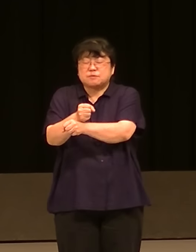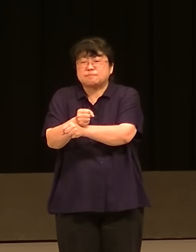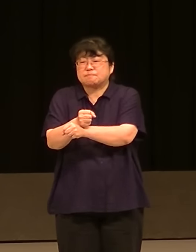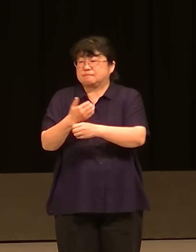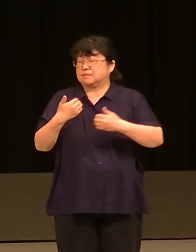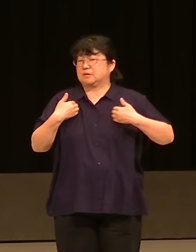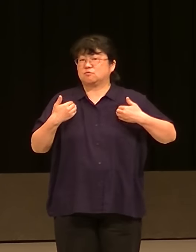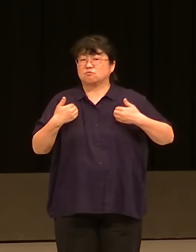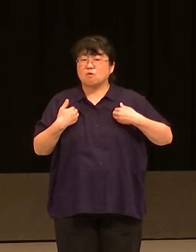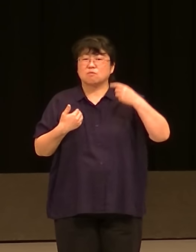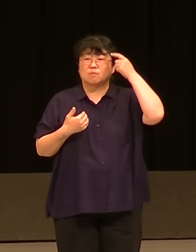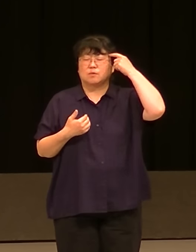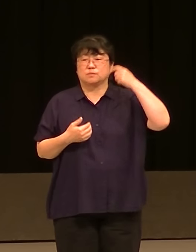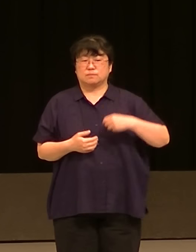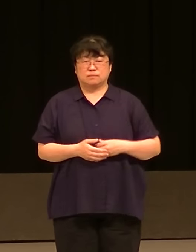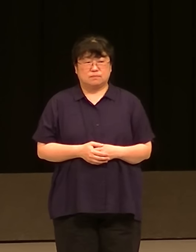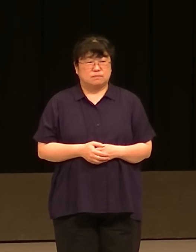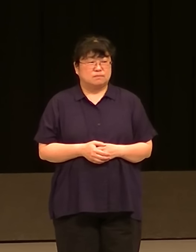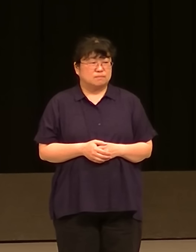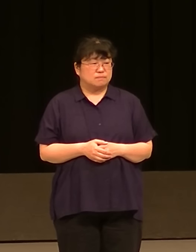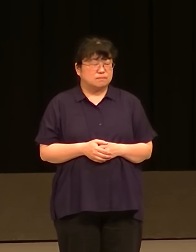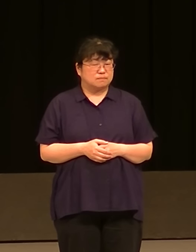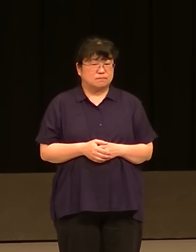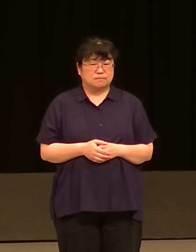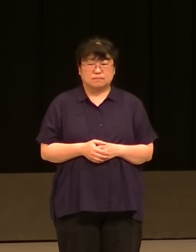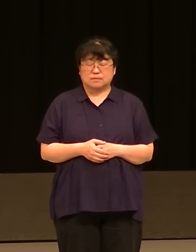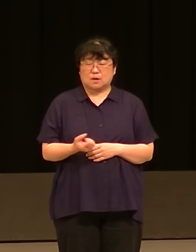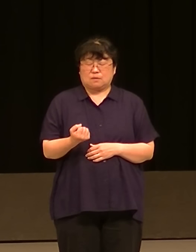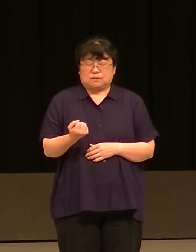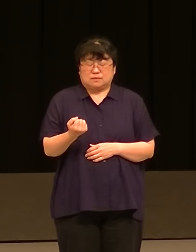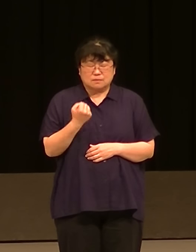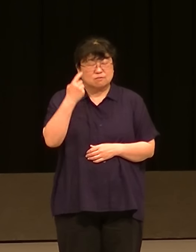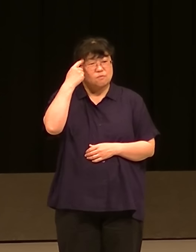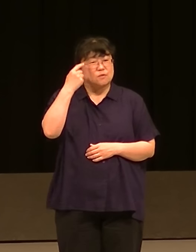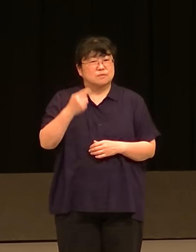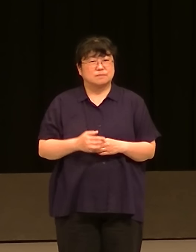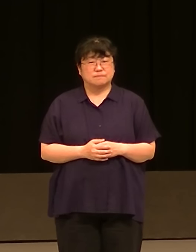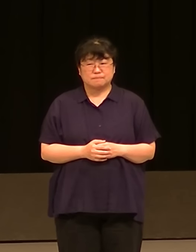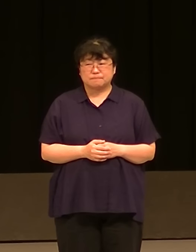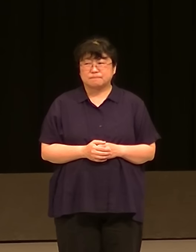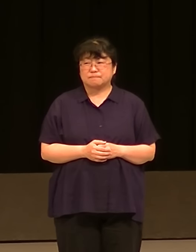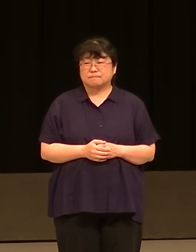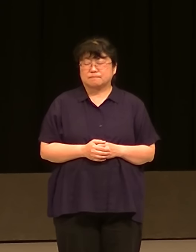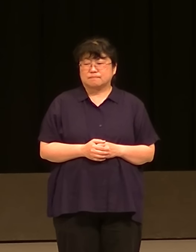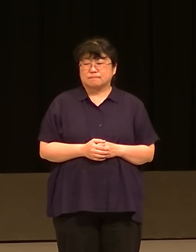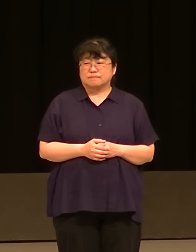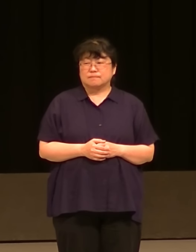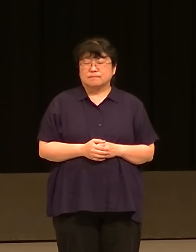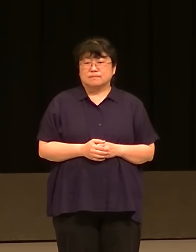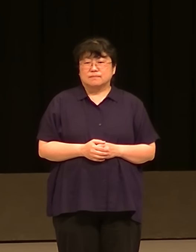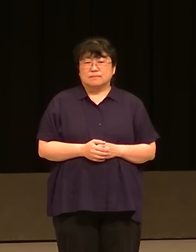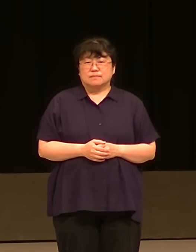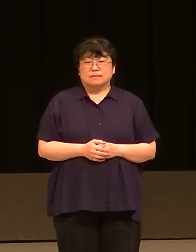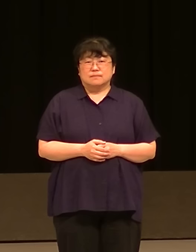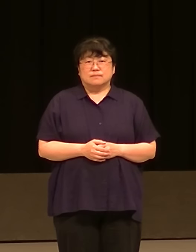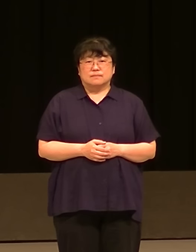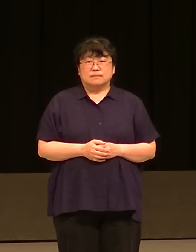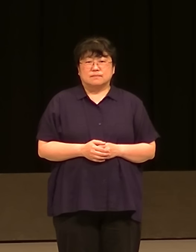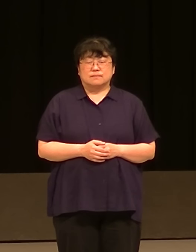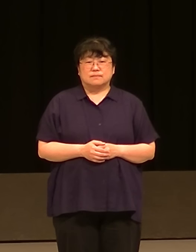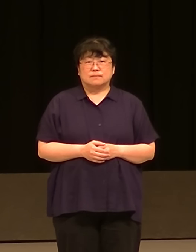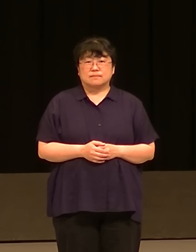ないと、こういうふうに、強く強く強く思います。